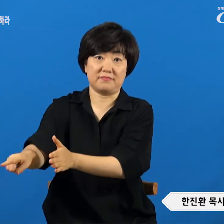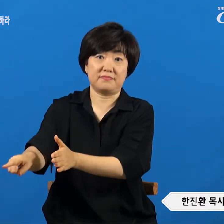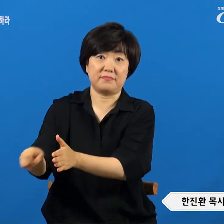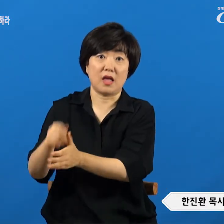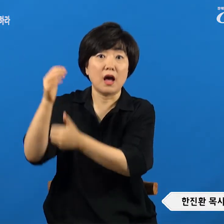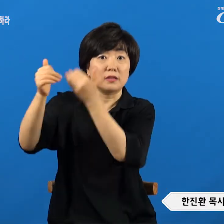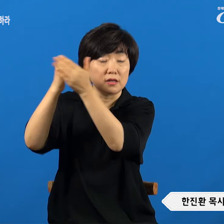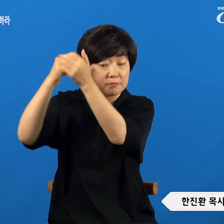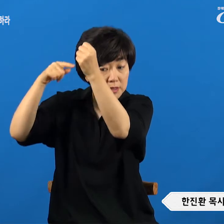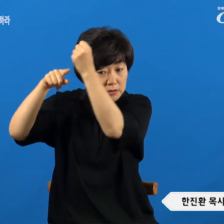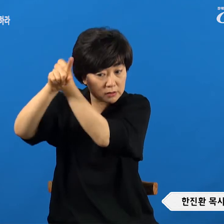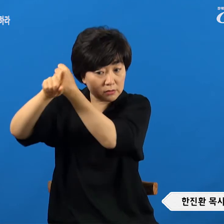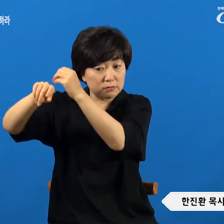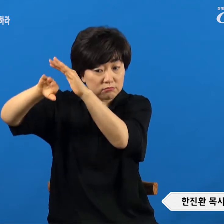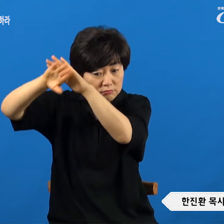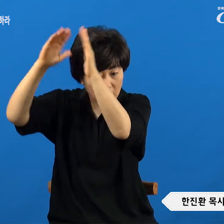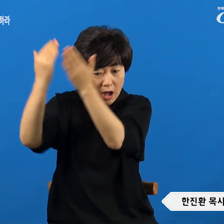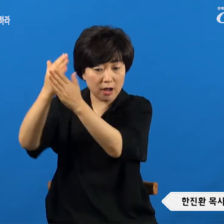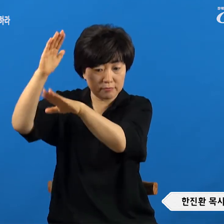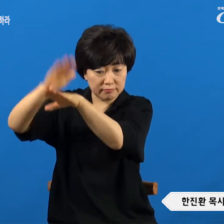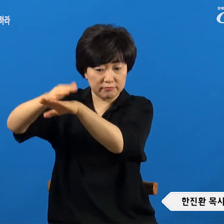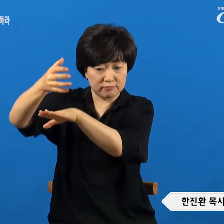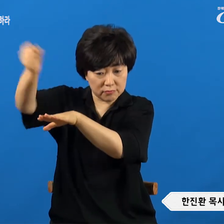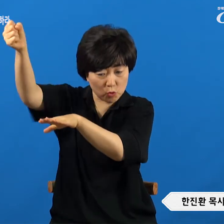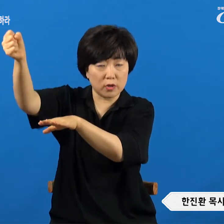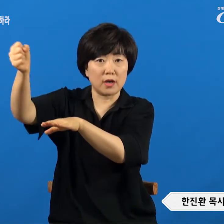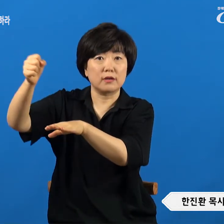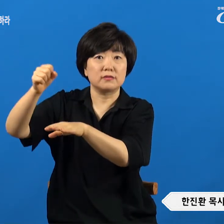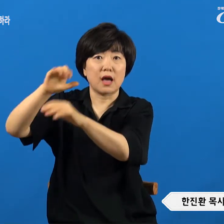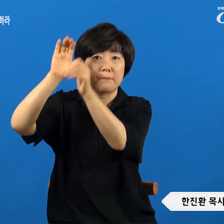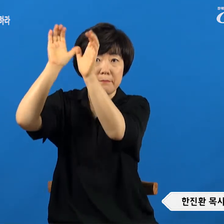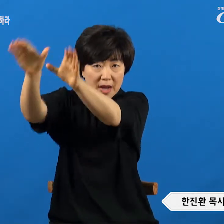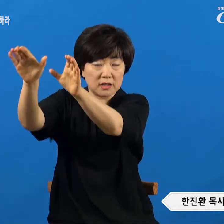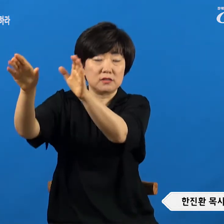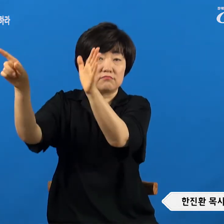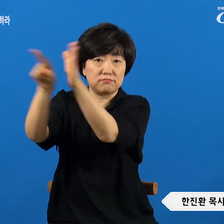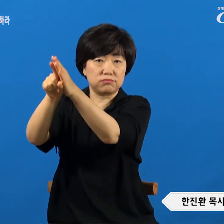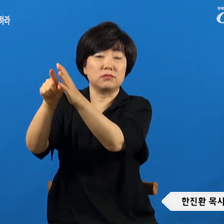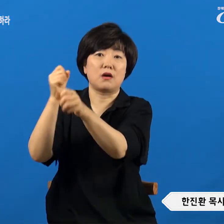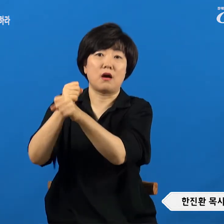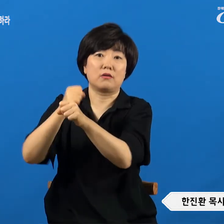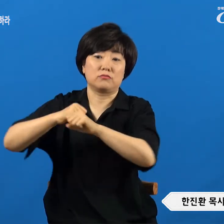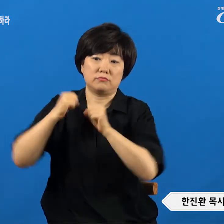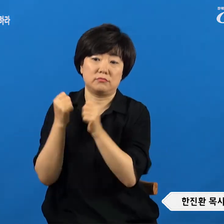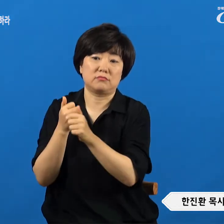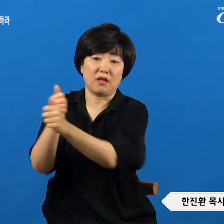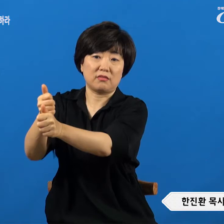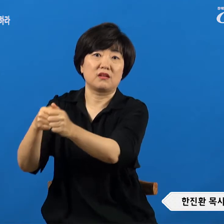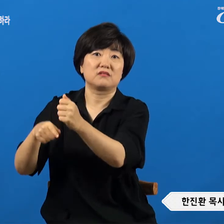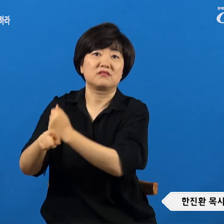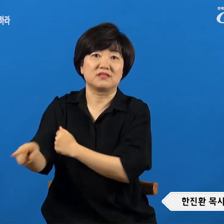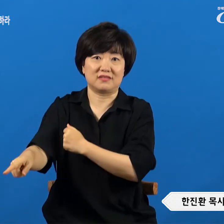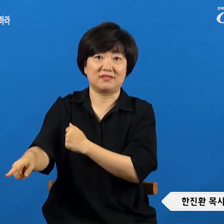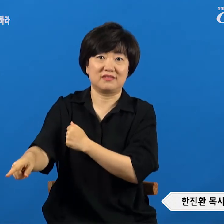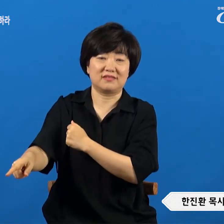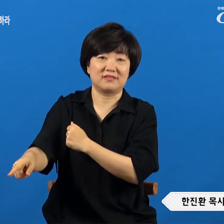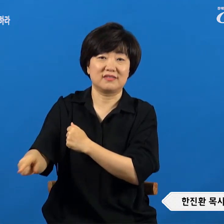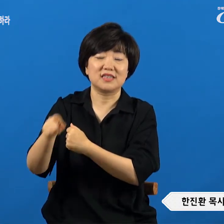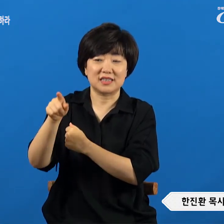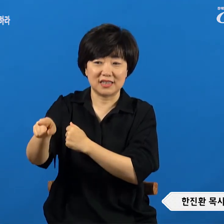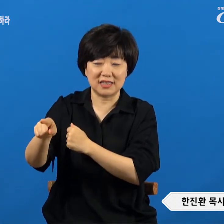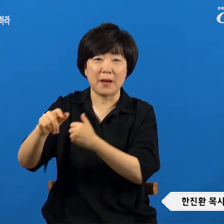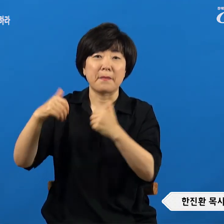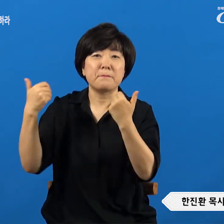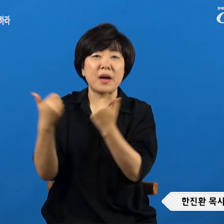하나님의 뜻에 전적으로 다 맡기고 따르겠다는 말입니다. 그들은 그 역설의